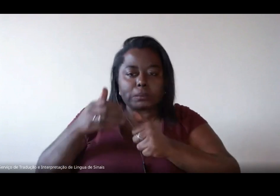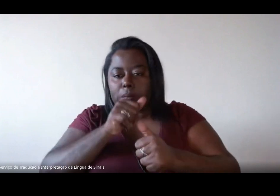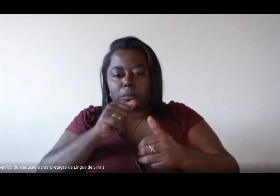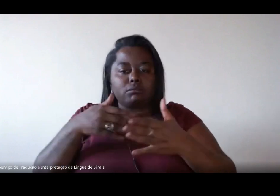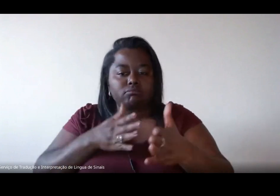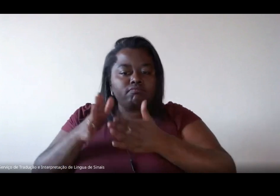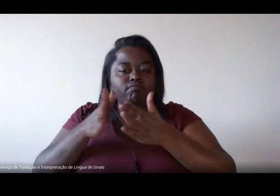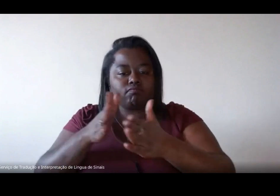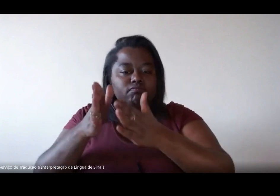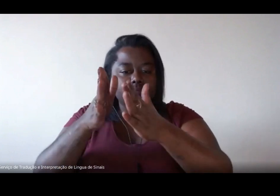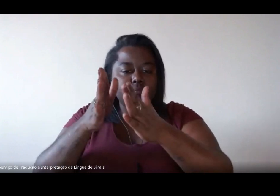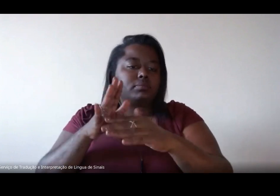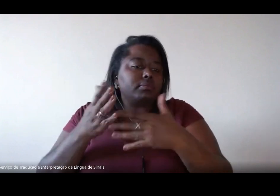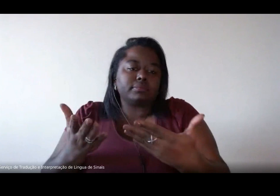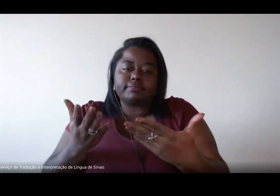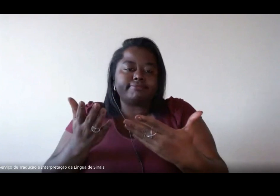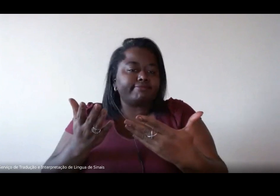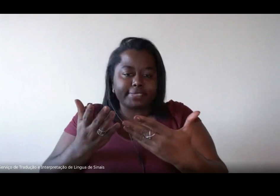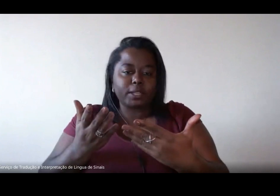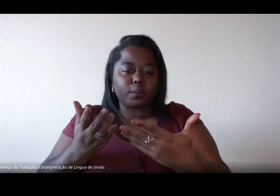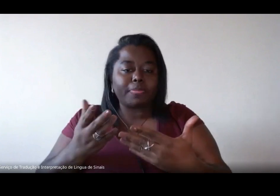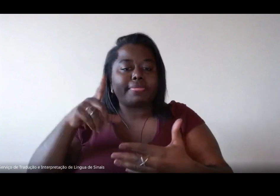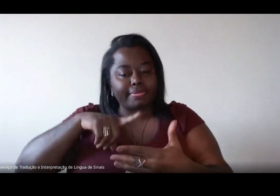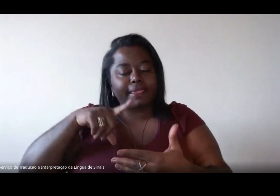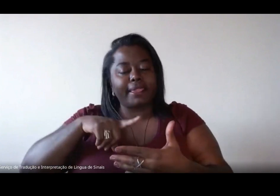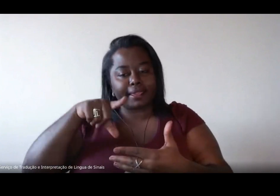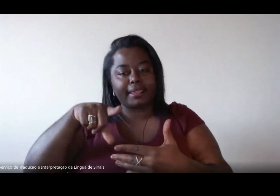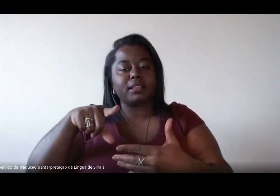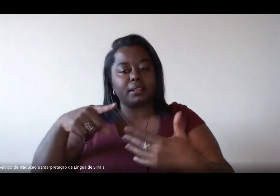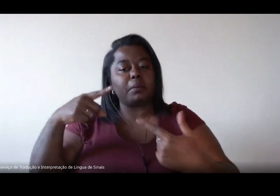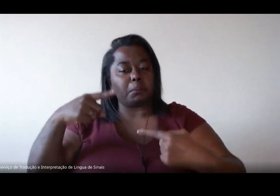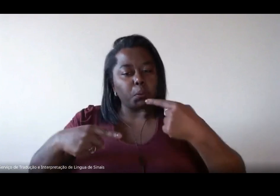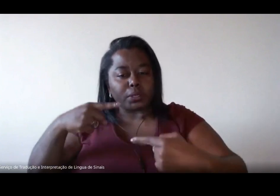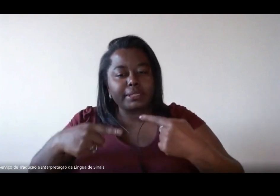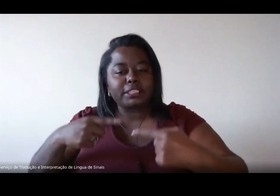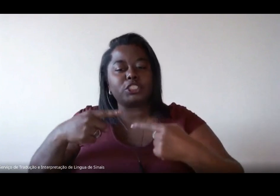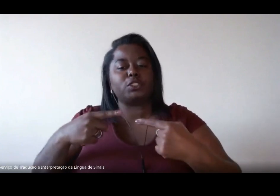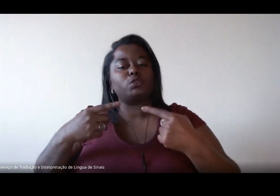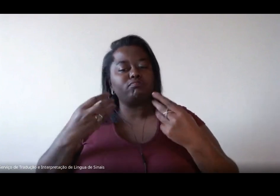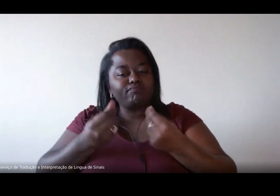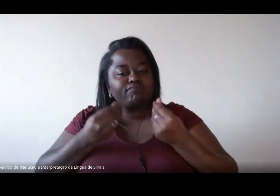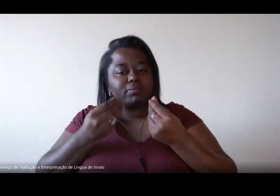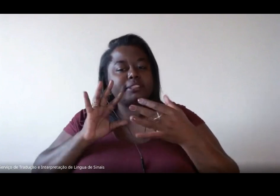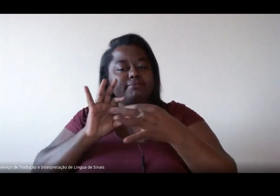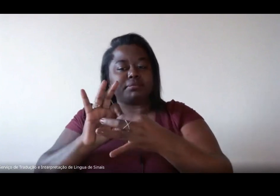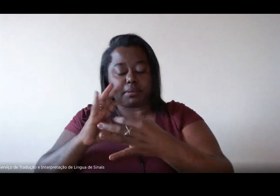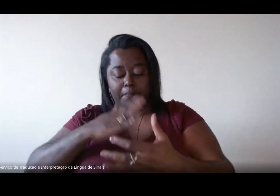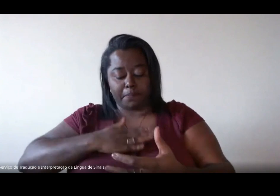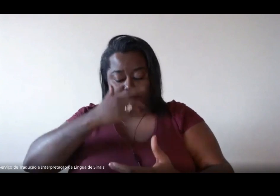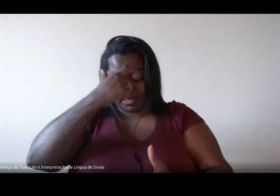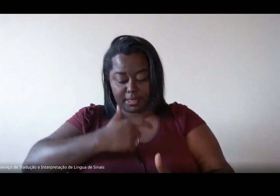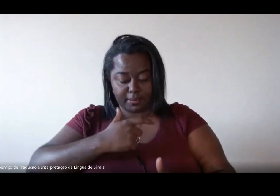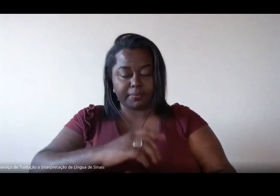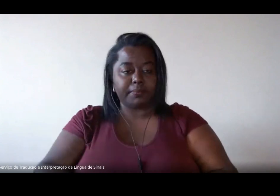é contra a corrente. Então, há esse aspecto político subversivo, assim, que